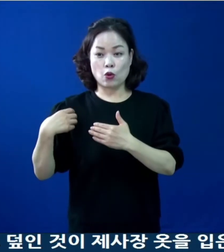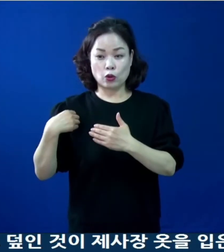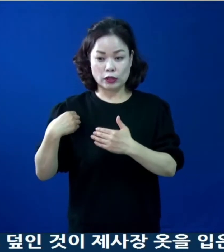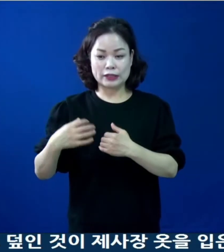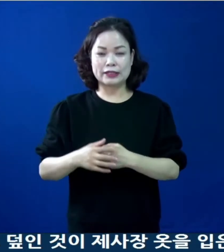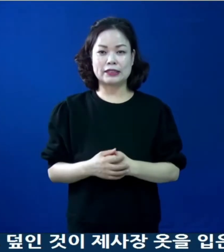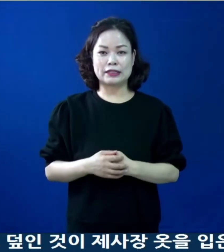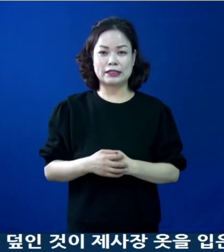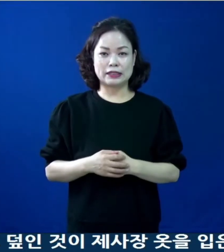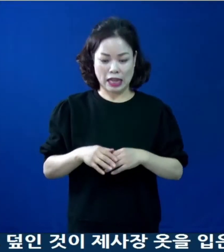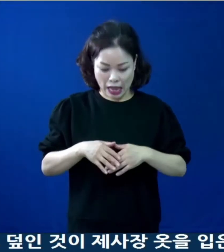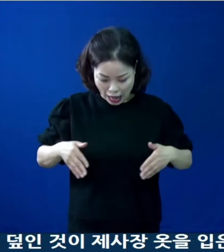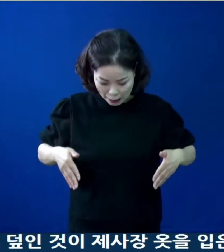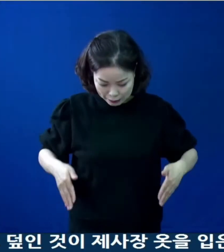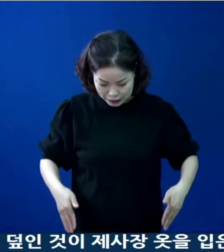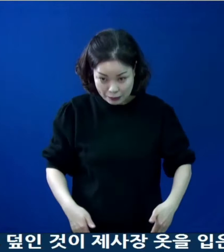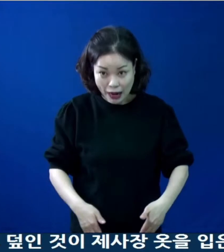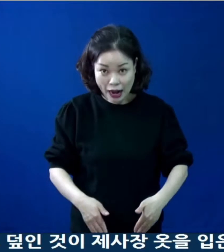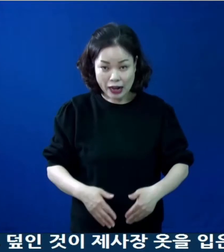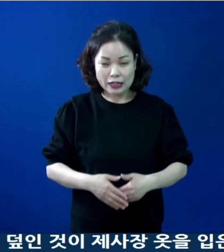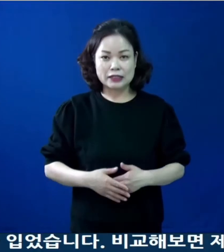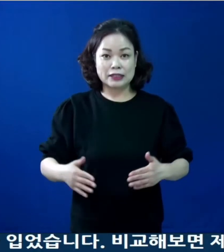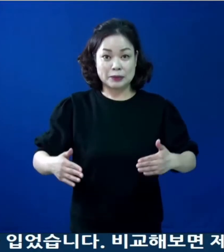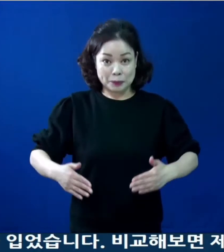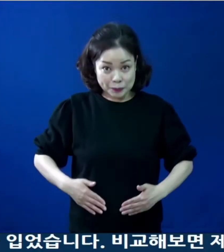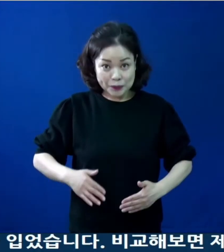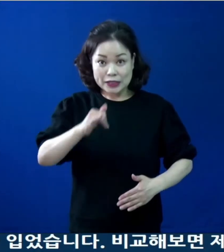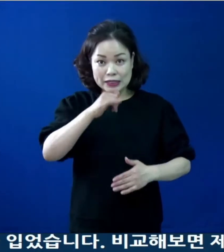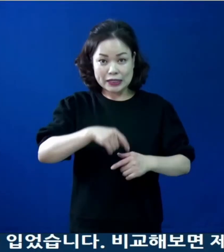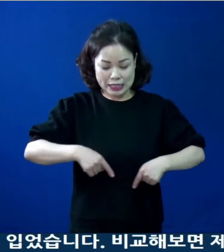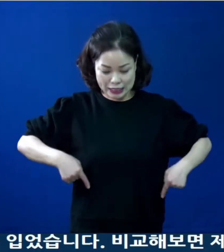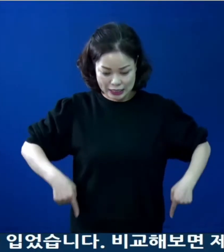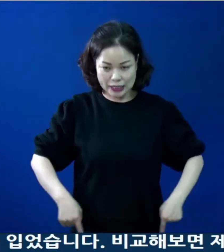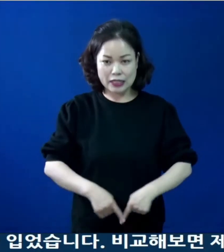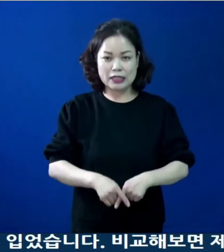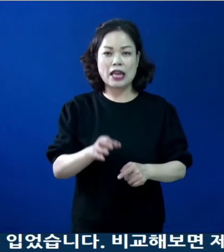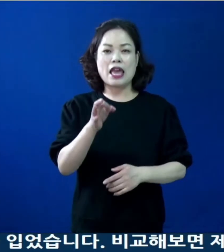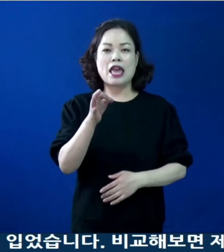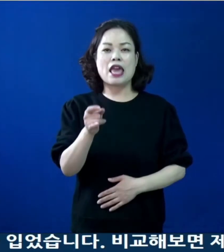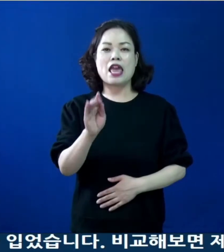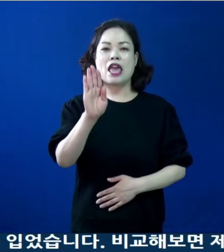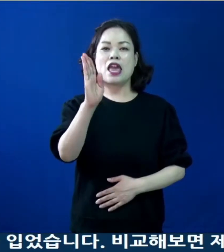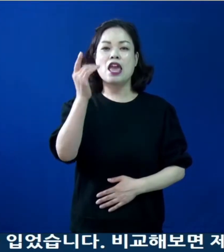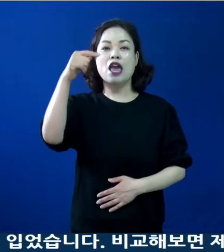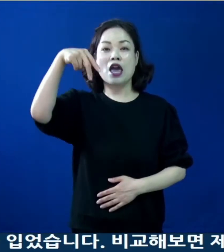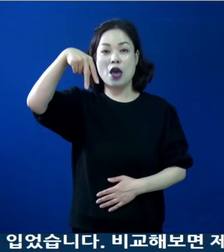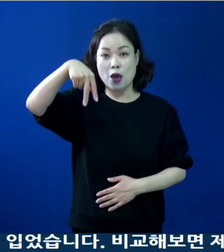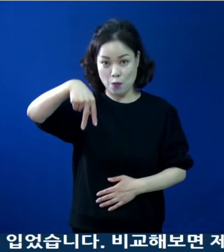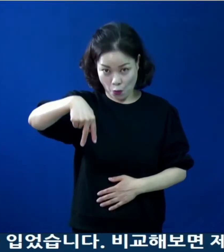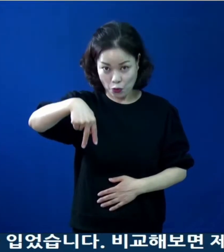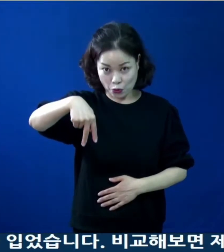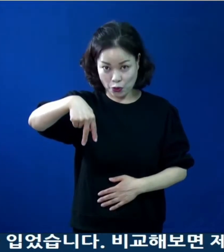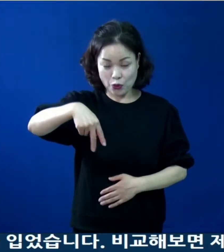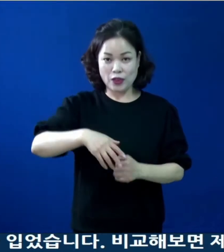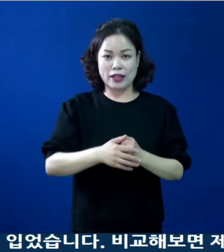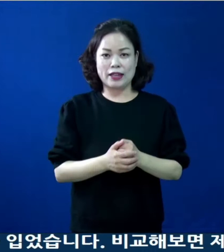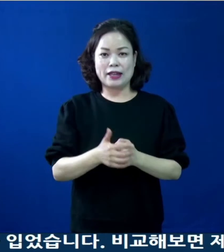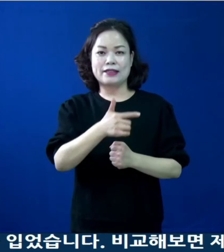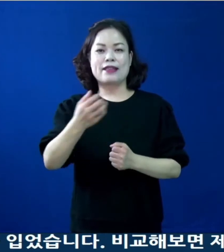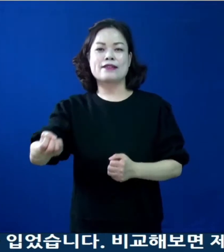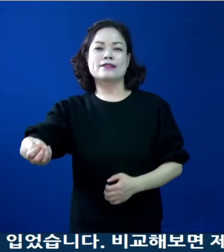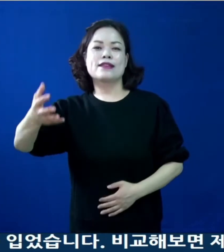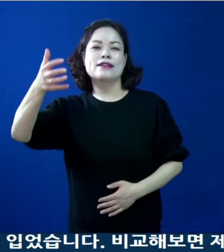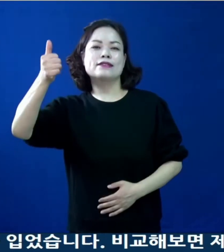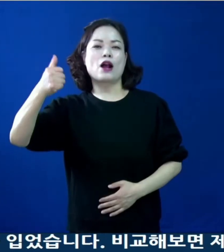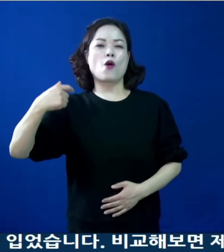이 앞치마 같은 것이 붙어져 있는데, 이것을 에봇, 아마 들어보셨을 겁니다. 에봇이라는